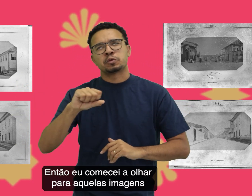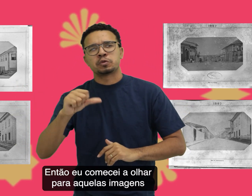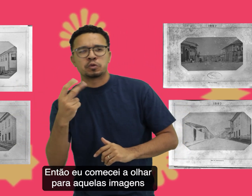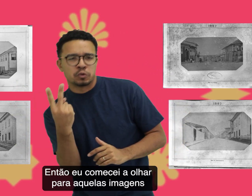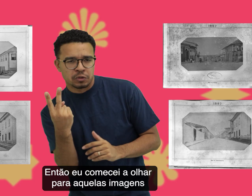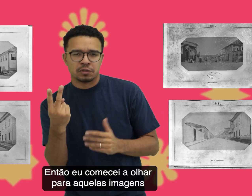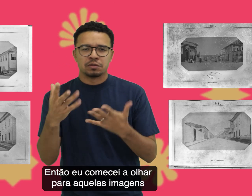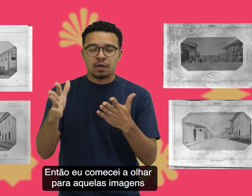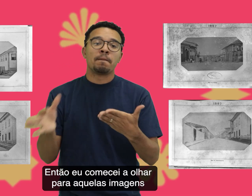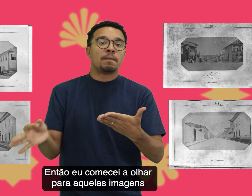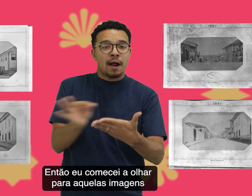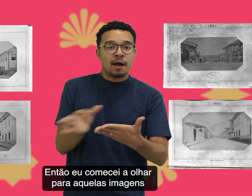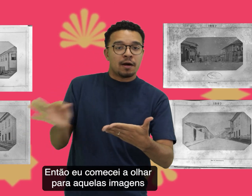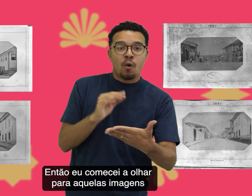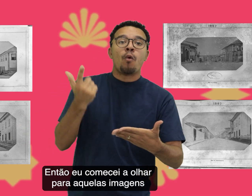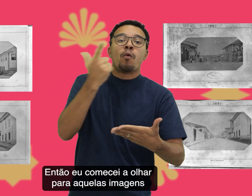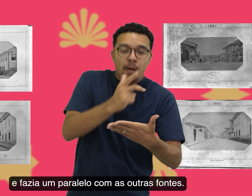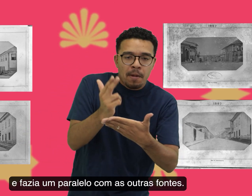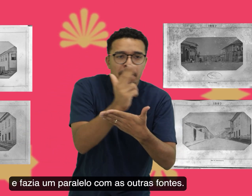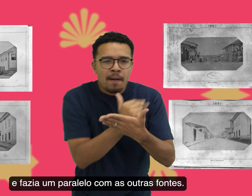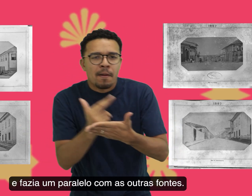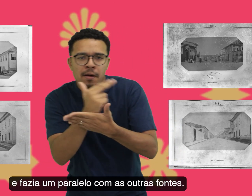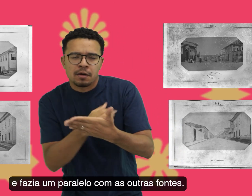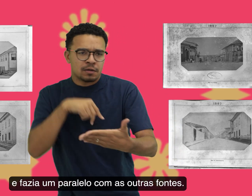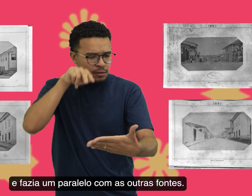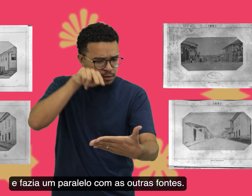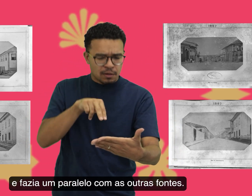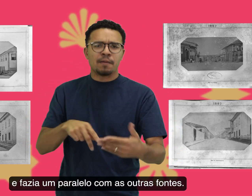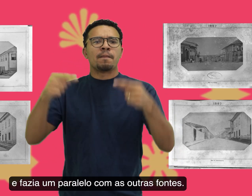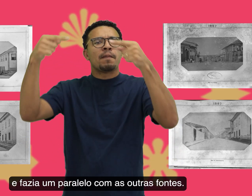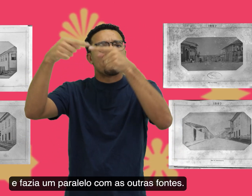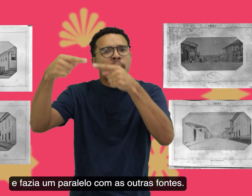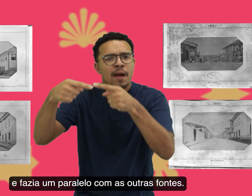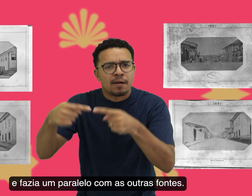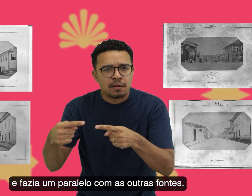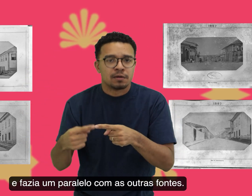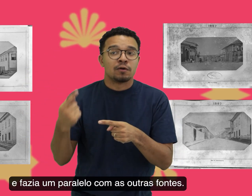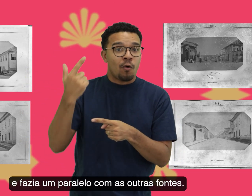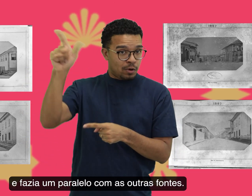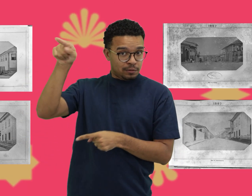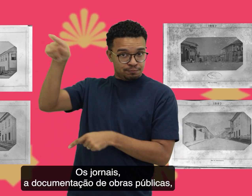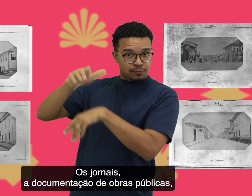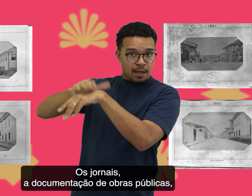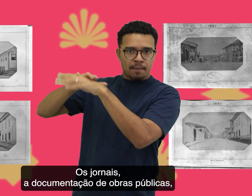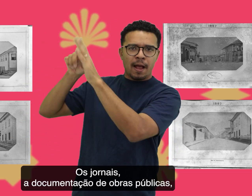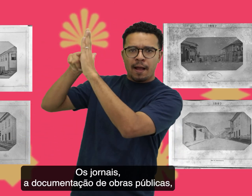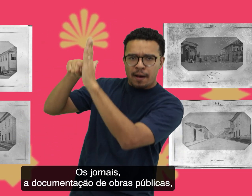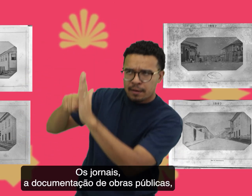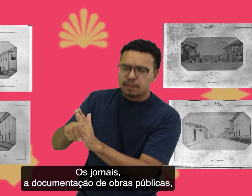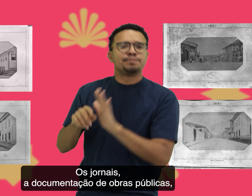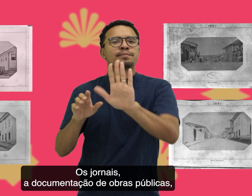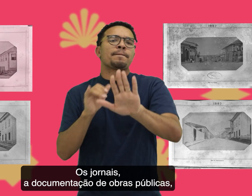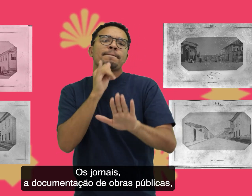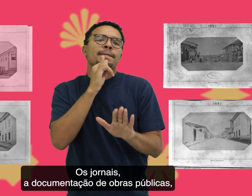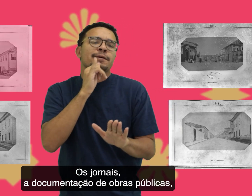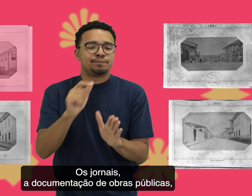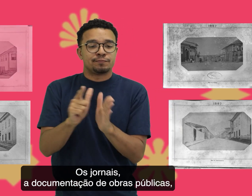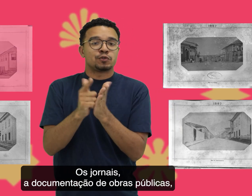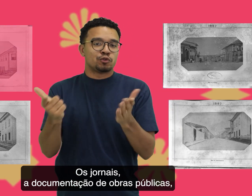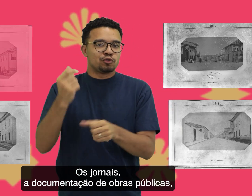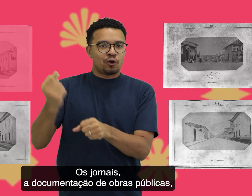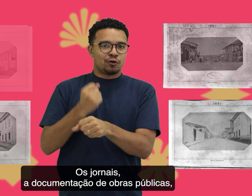1862. Então, eu comecei a olhar para aquelas imagens, né? E fazer um paralelo com as outras fontes, né? Então,